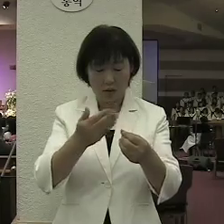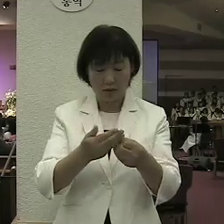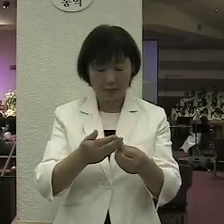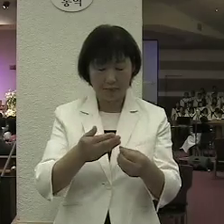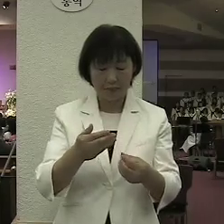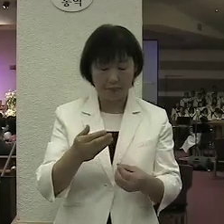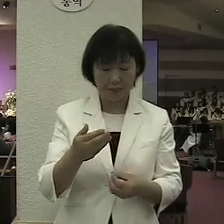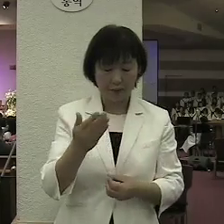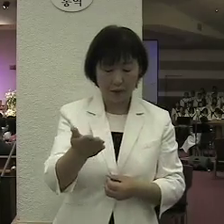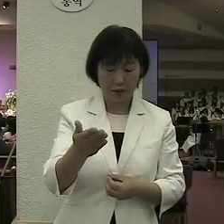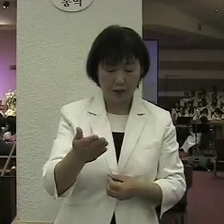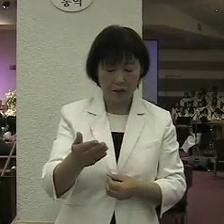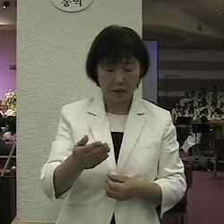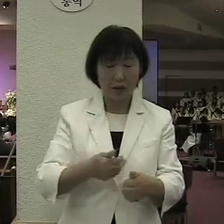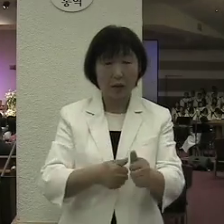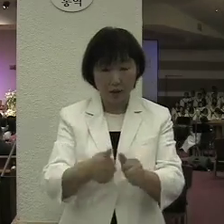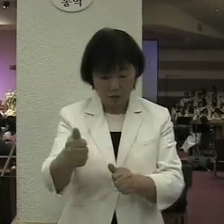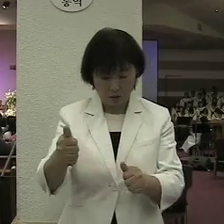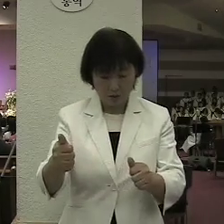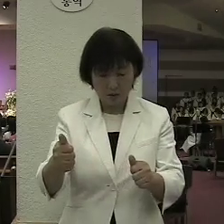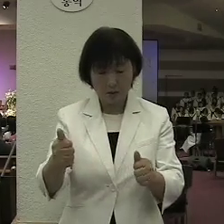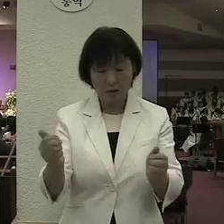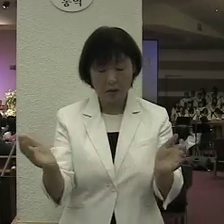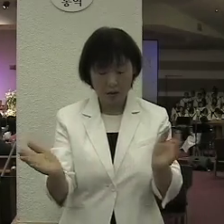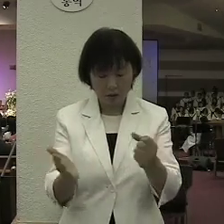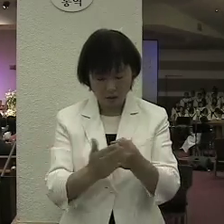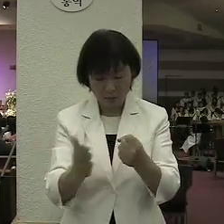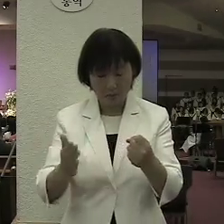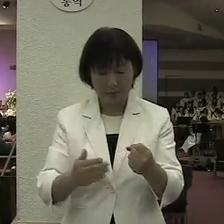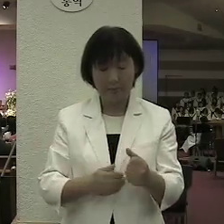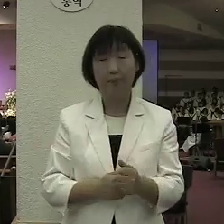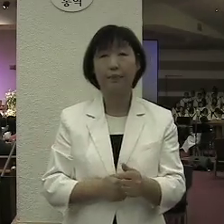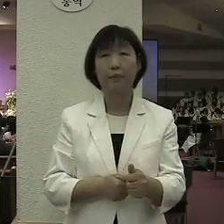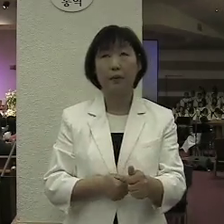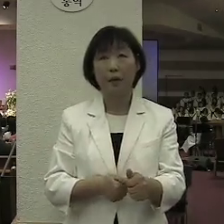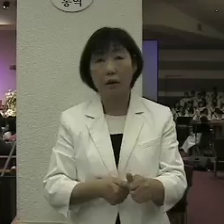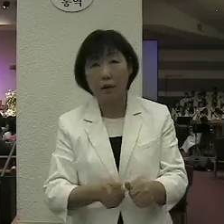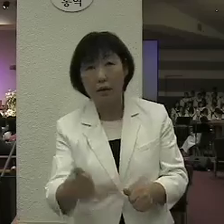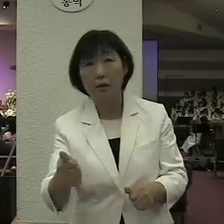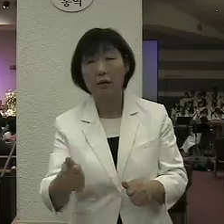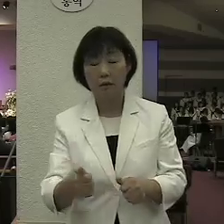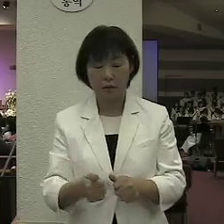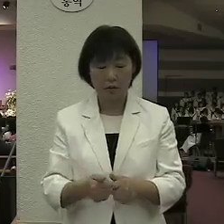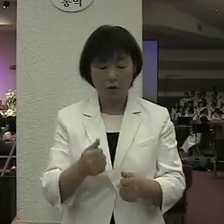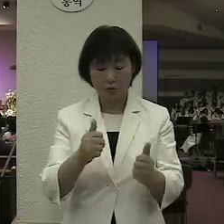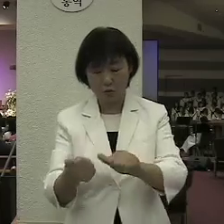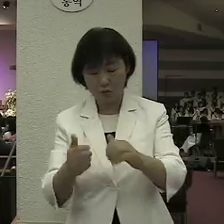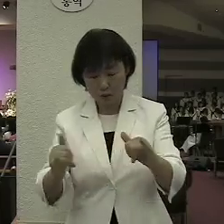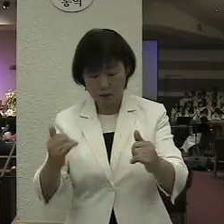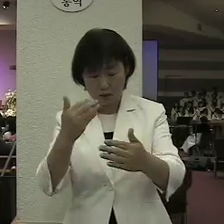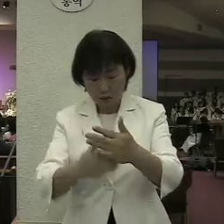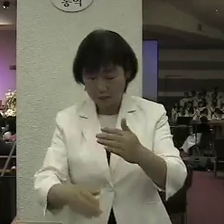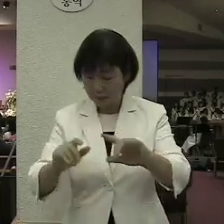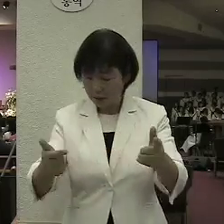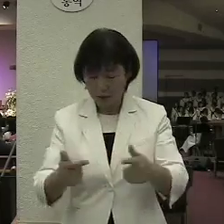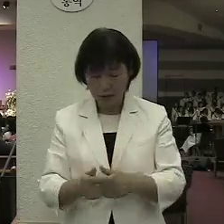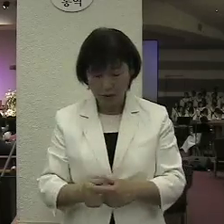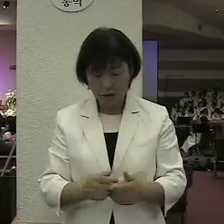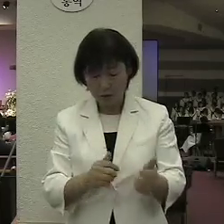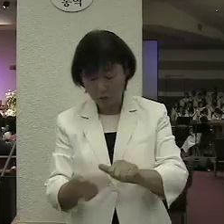때문에 죽임 당하신 어린 양, 죽임 당하신 어린 양, worthy is the Lord who